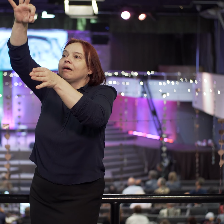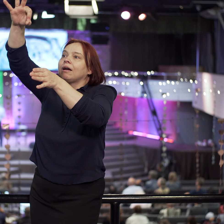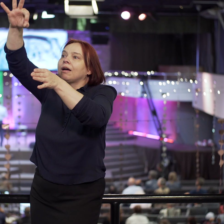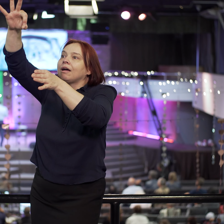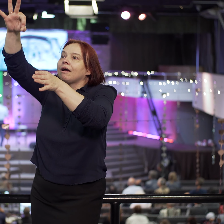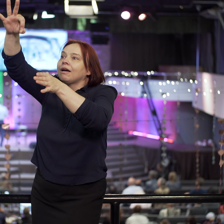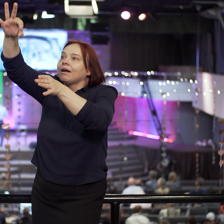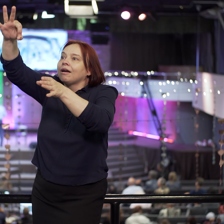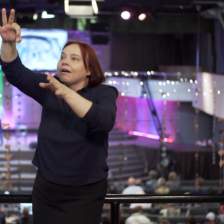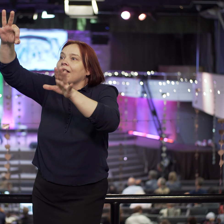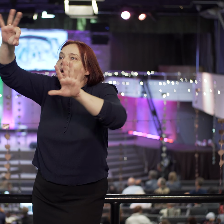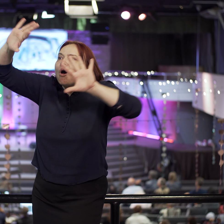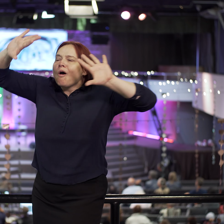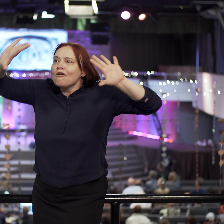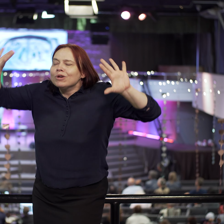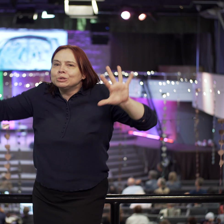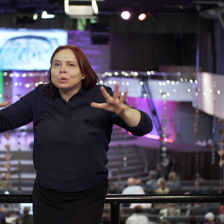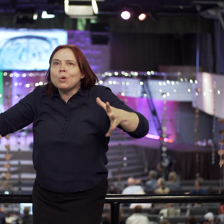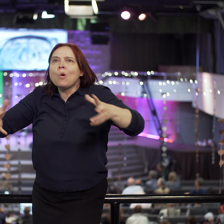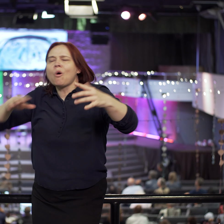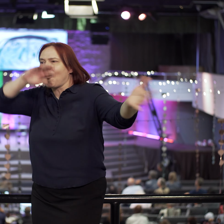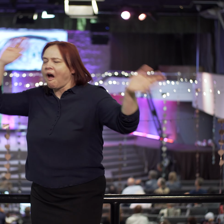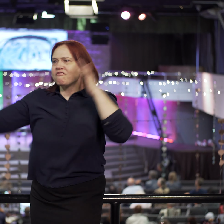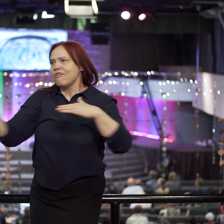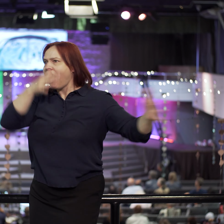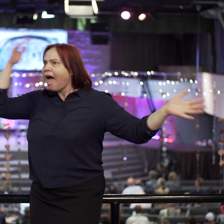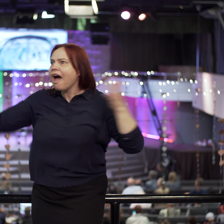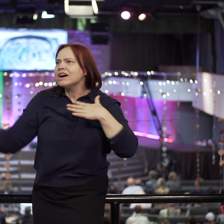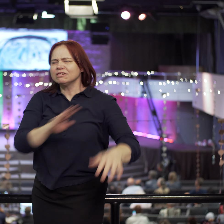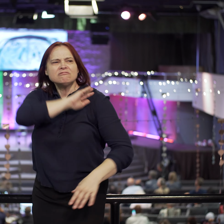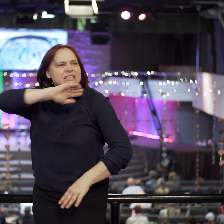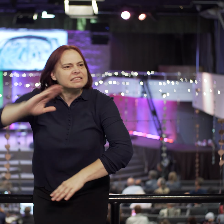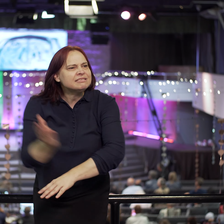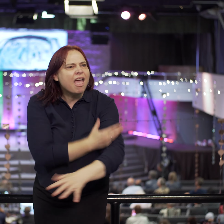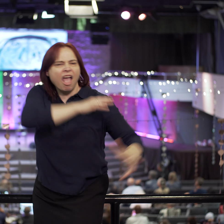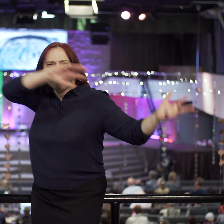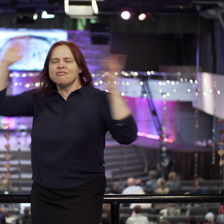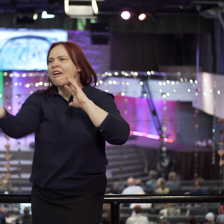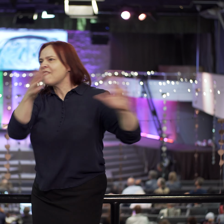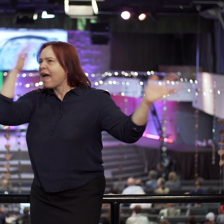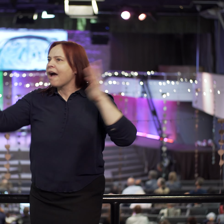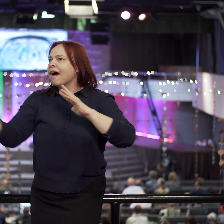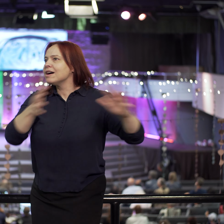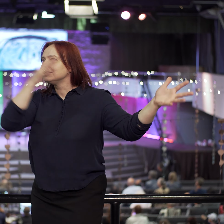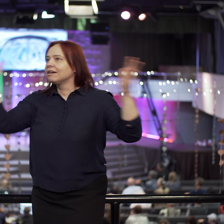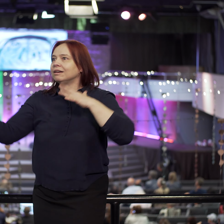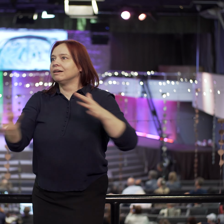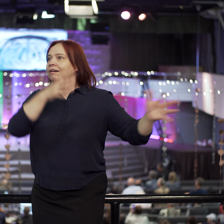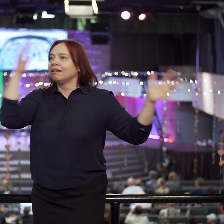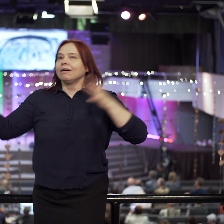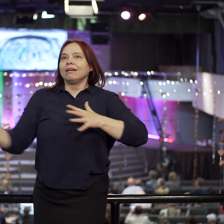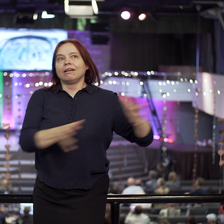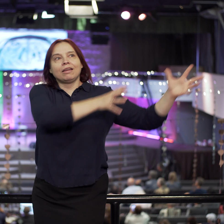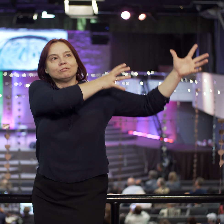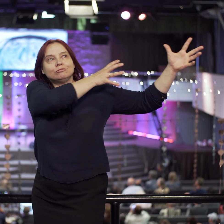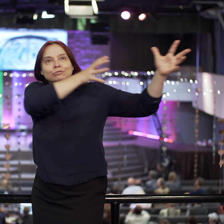чудо. Налетел ветер, очень сильный ветер пришел, и этот ветер